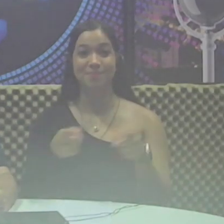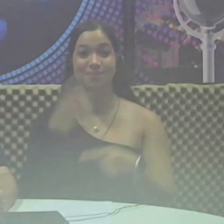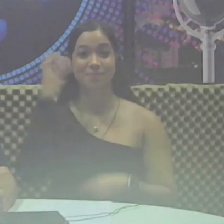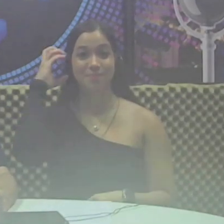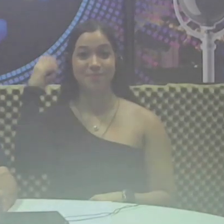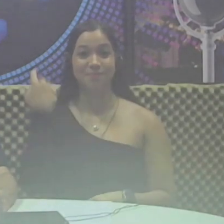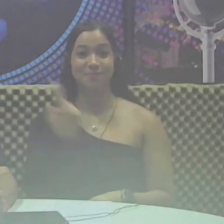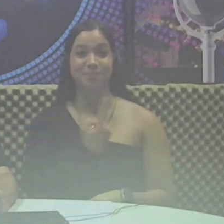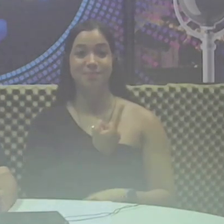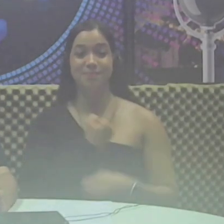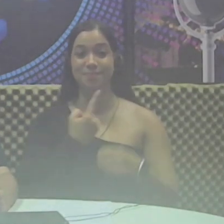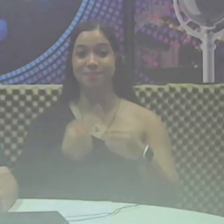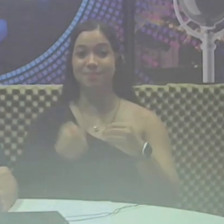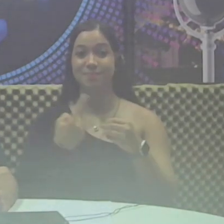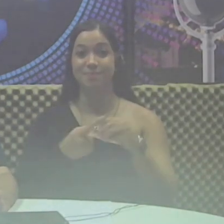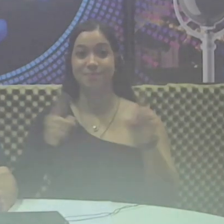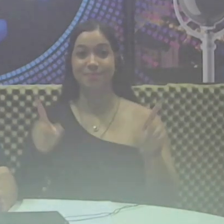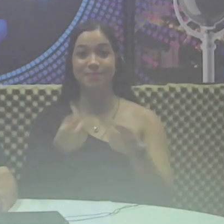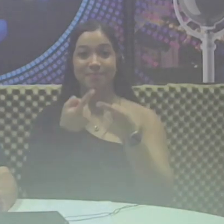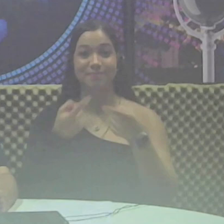Rádio Nossa Cidade.